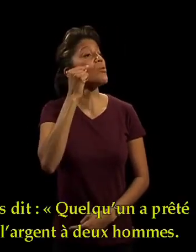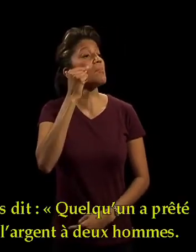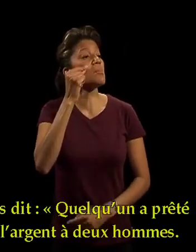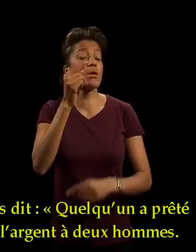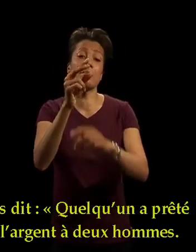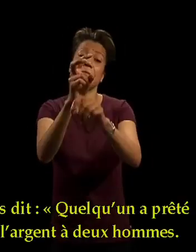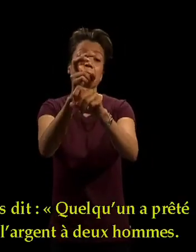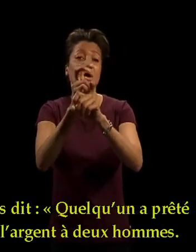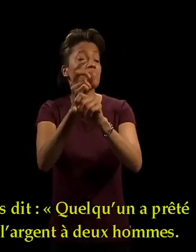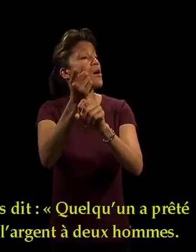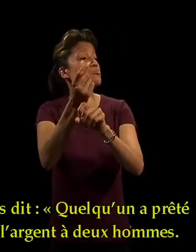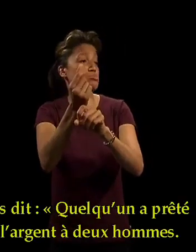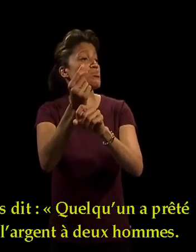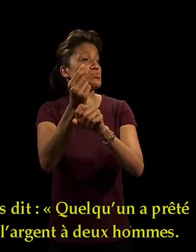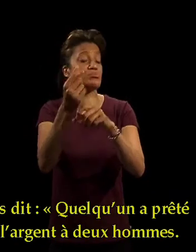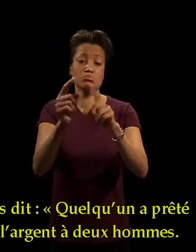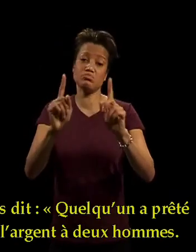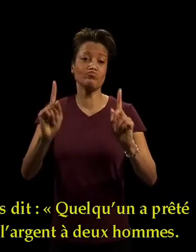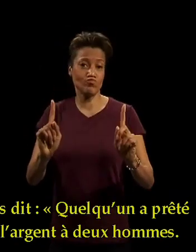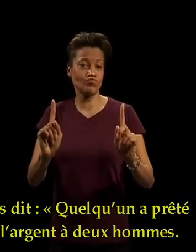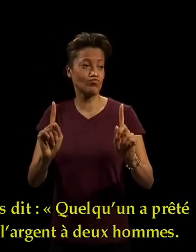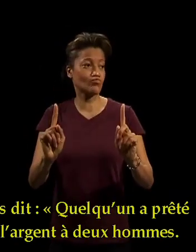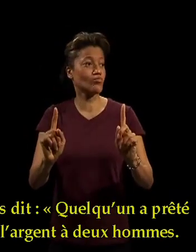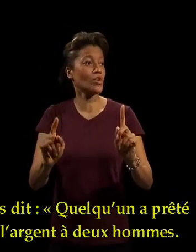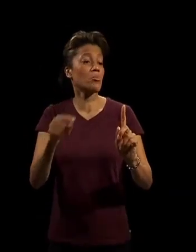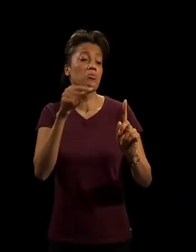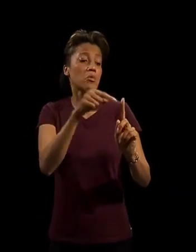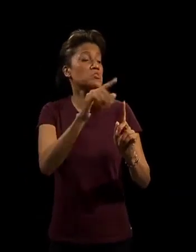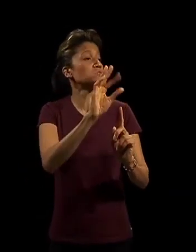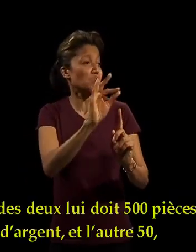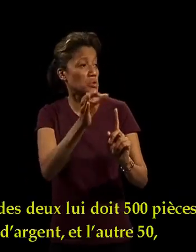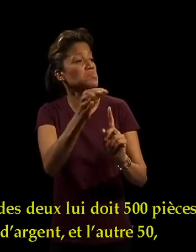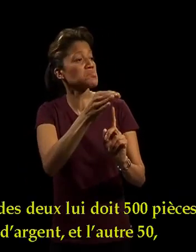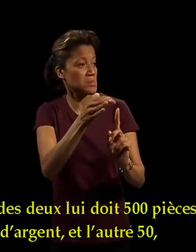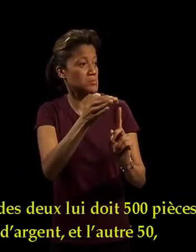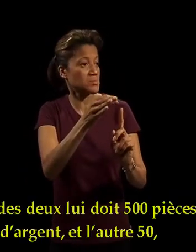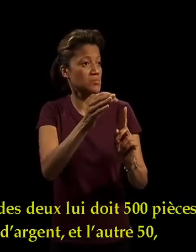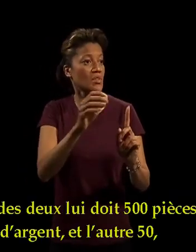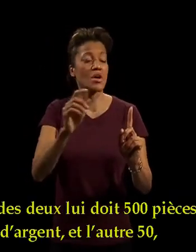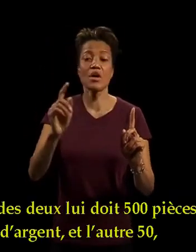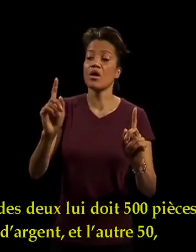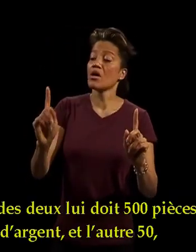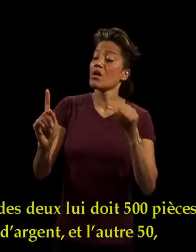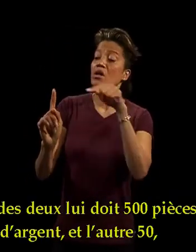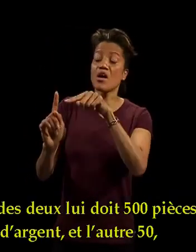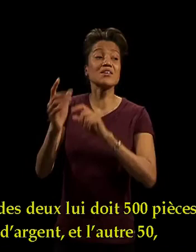Jésus dit, « Quelqu'un a prêté de l'argent à 2 hommes. L'un des 2 lui doit 500 pièces d'argent et